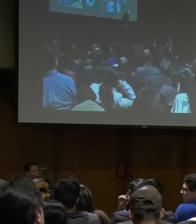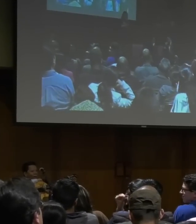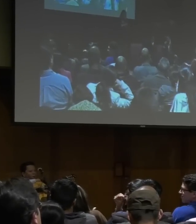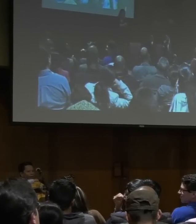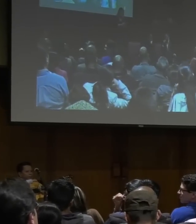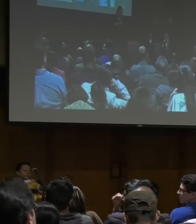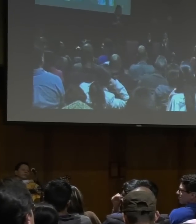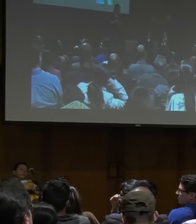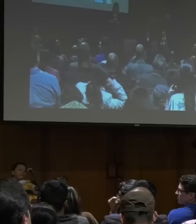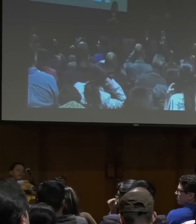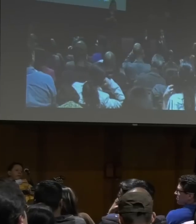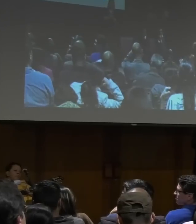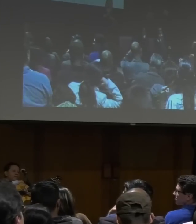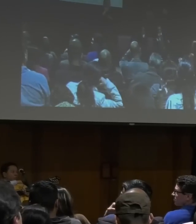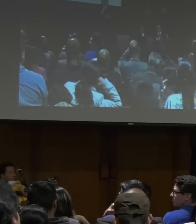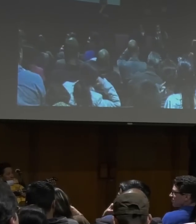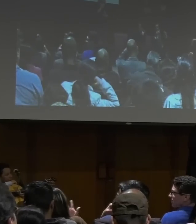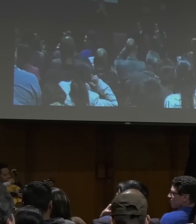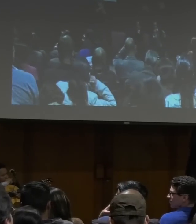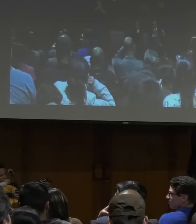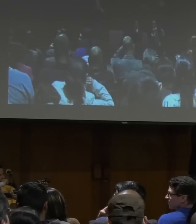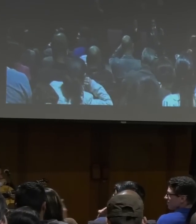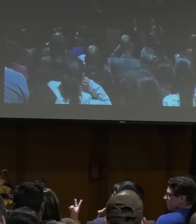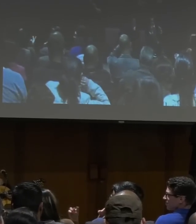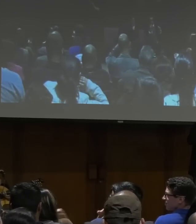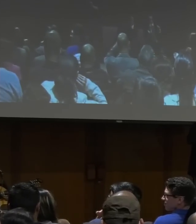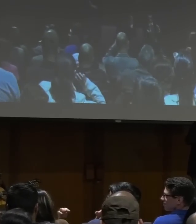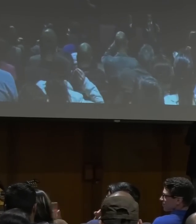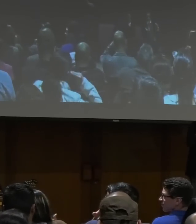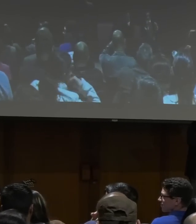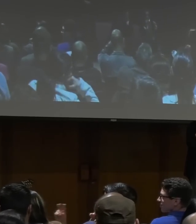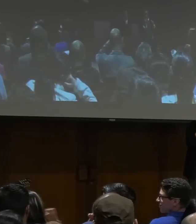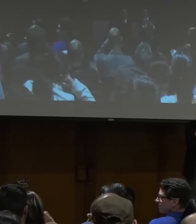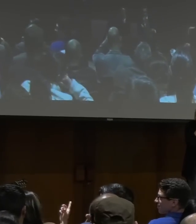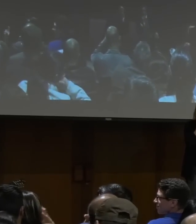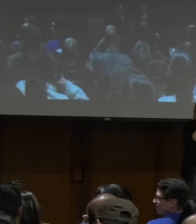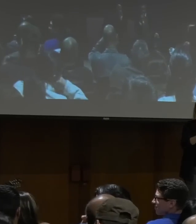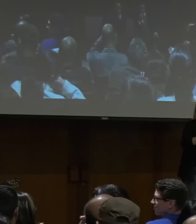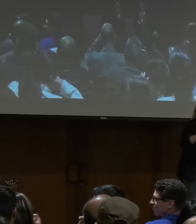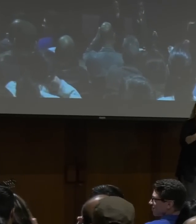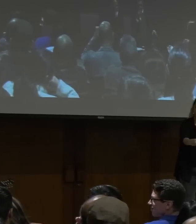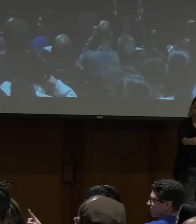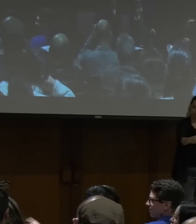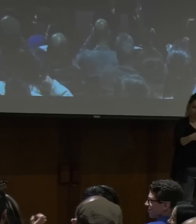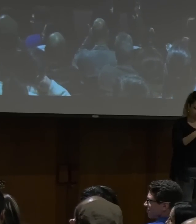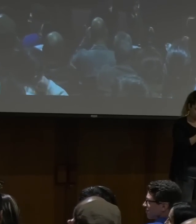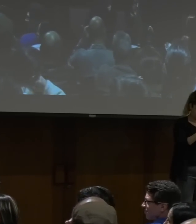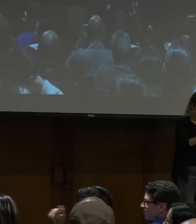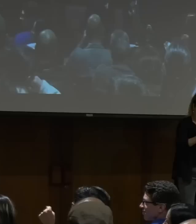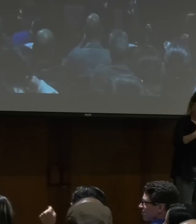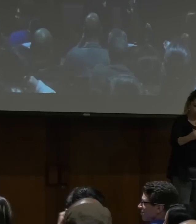Nobel García Márquez, que cogió esta canción como epígrafe de una de sus